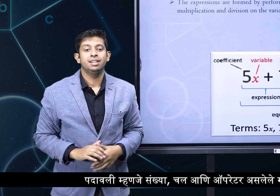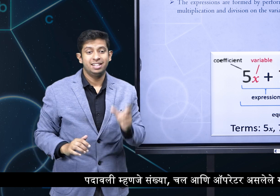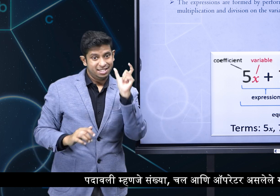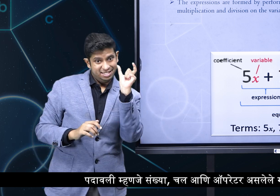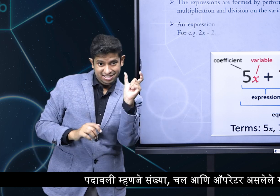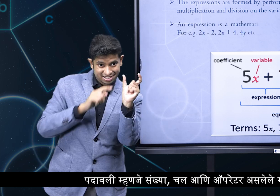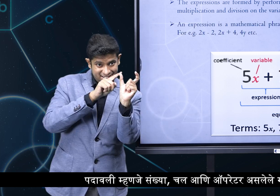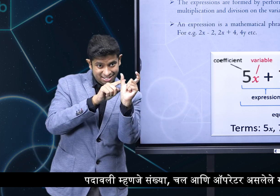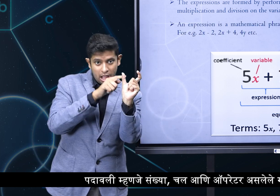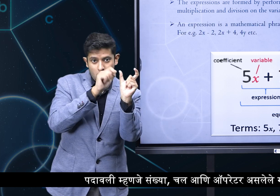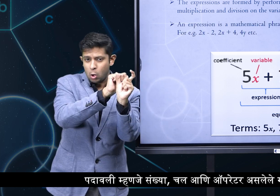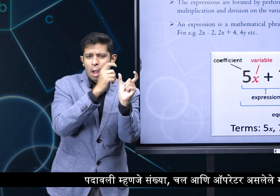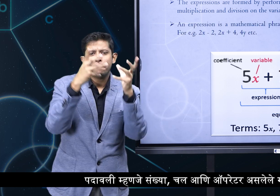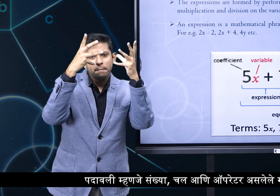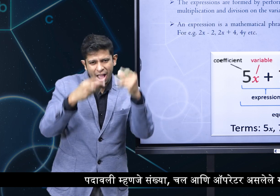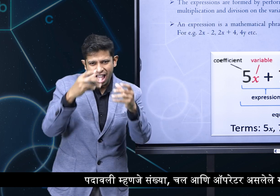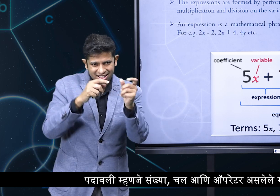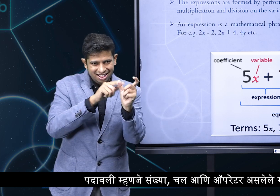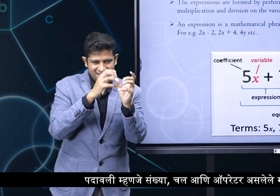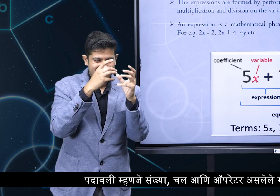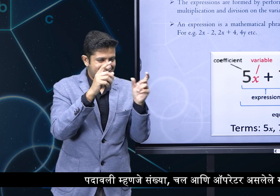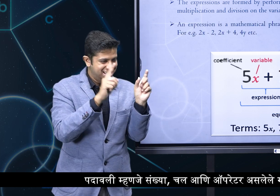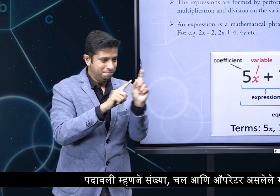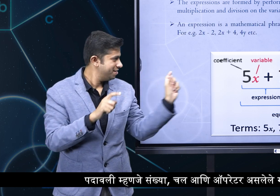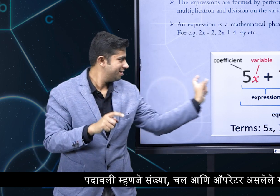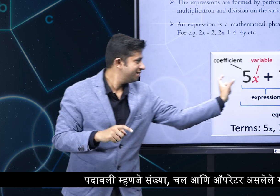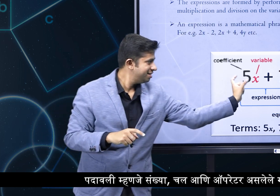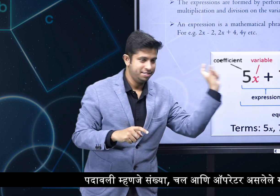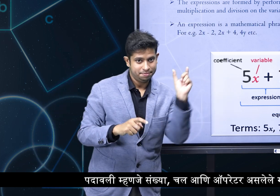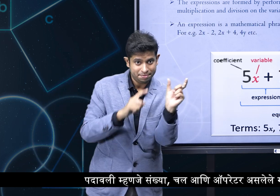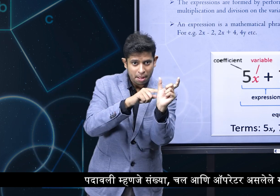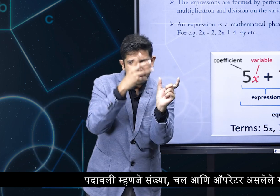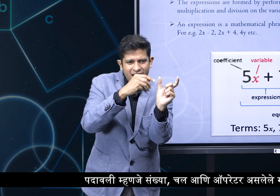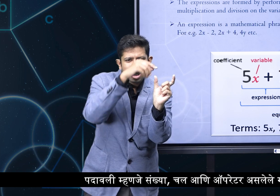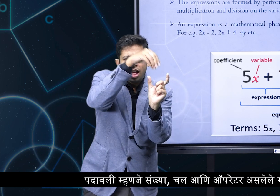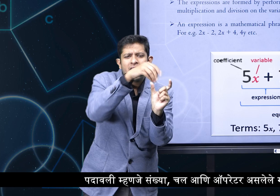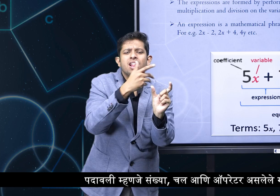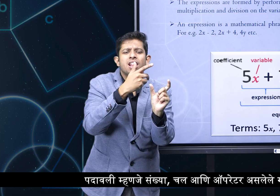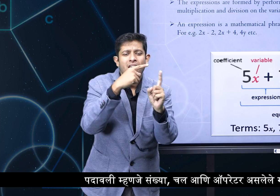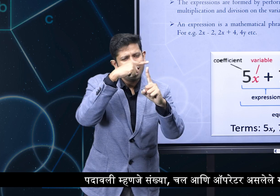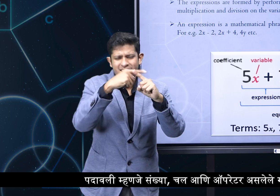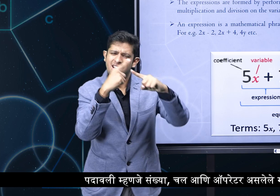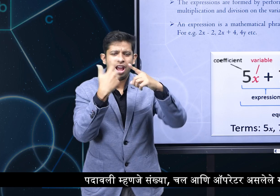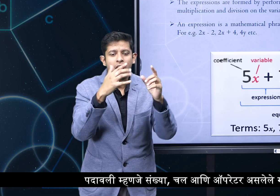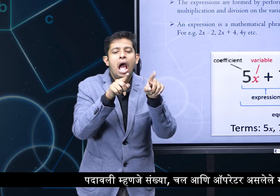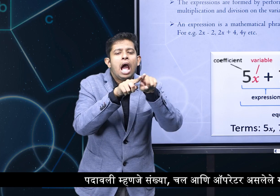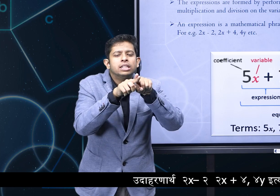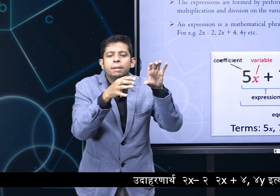पदावली म्हणजे संख्या, चल आणि ऑपरेटर असलेल्या गणितीय वाक्यांश.